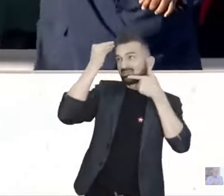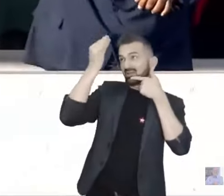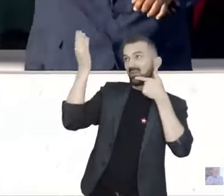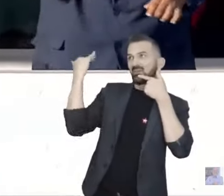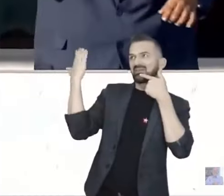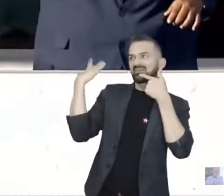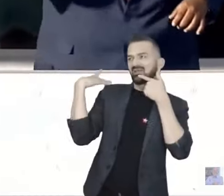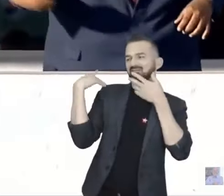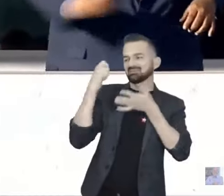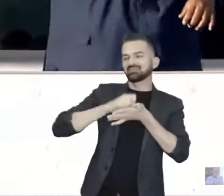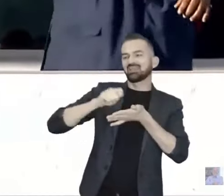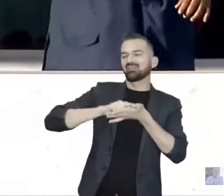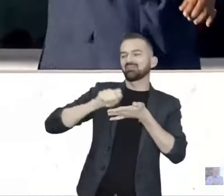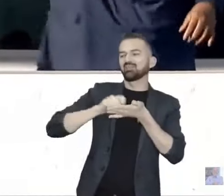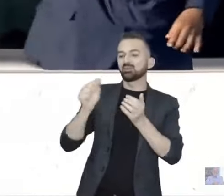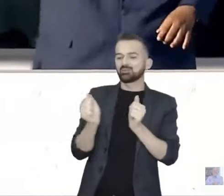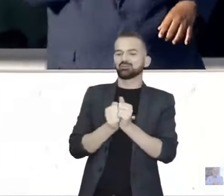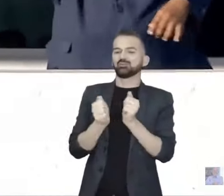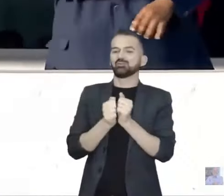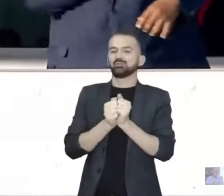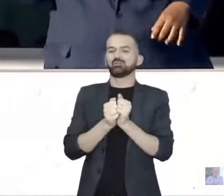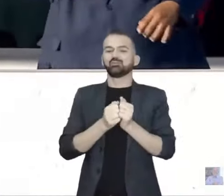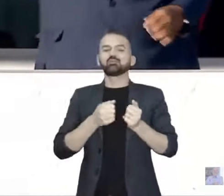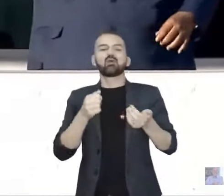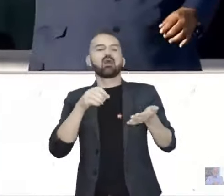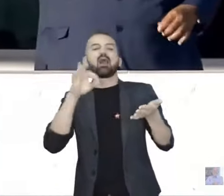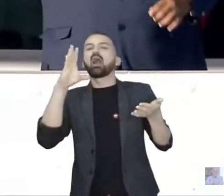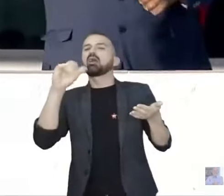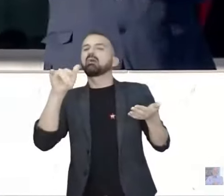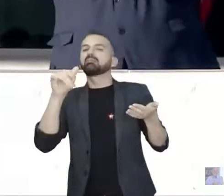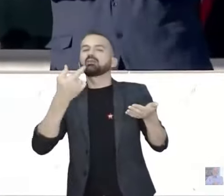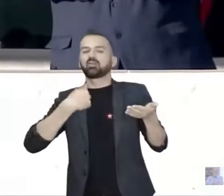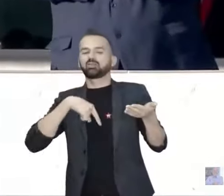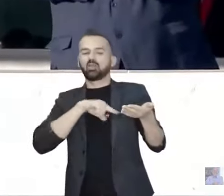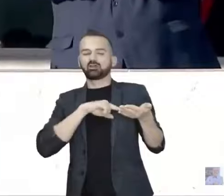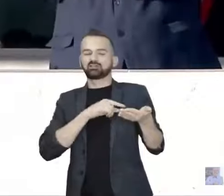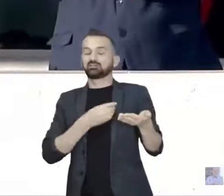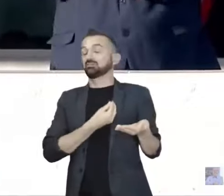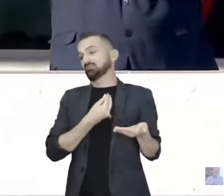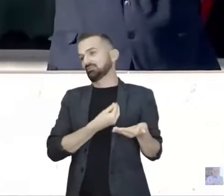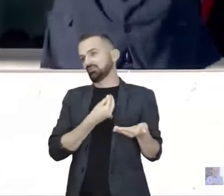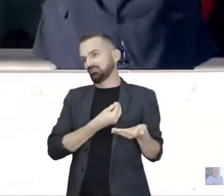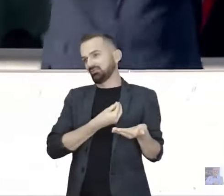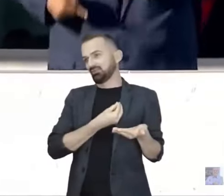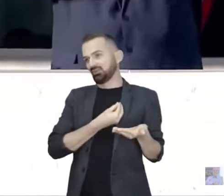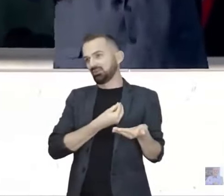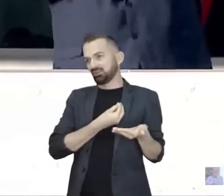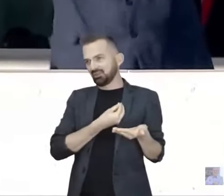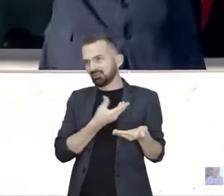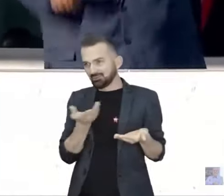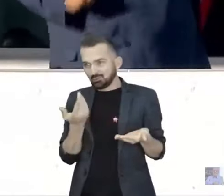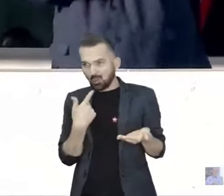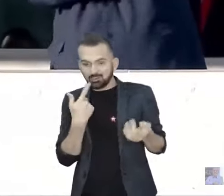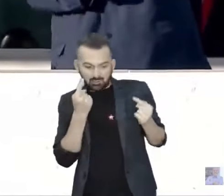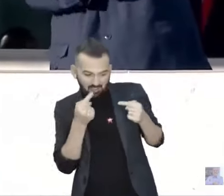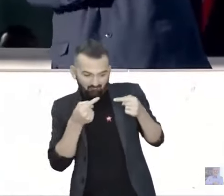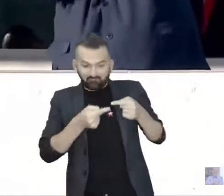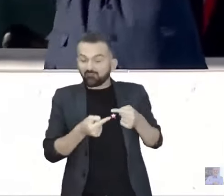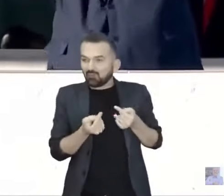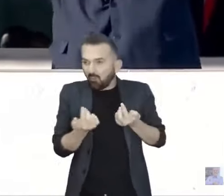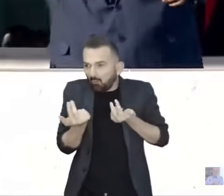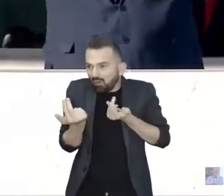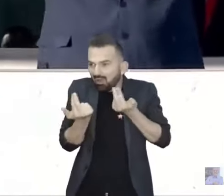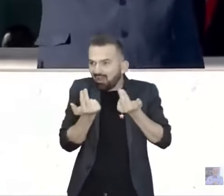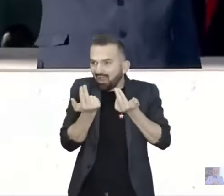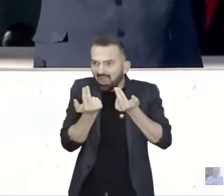novo e decisivo capítulo da nossa história. Nosso desafio comum é o da criação de um país